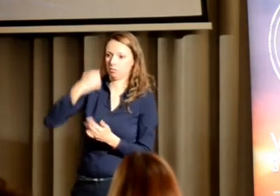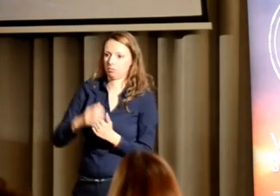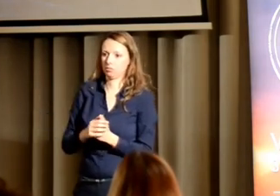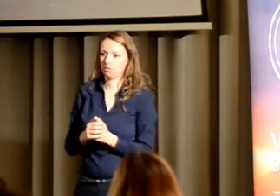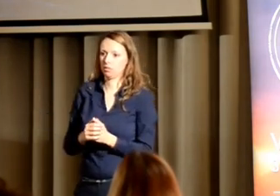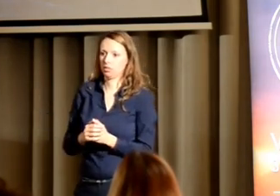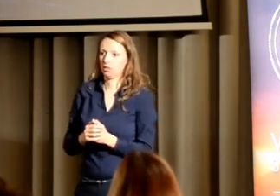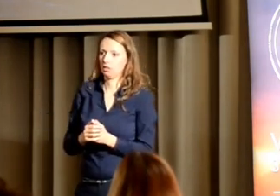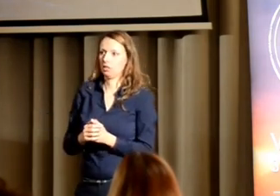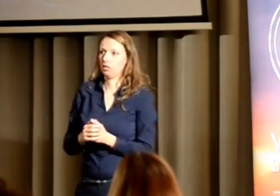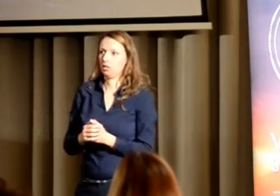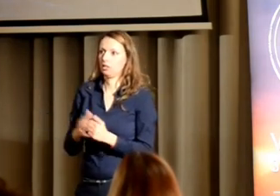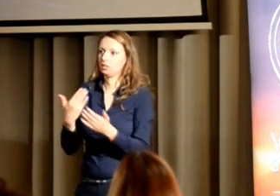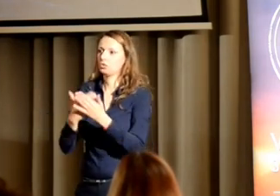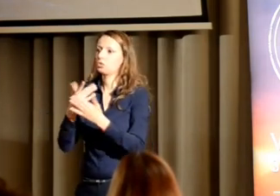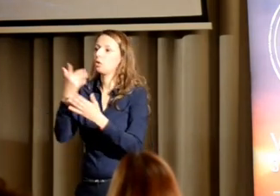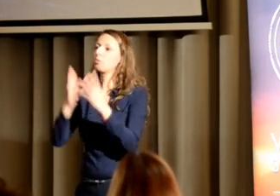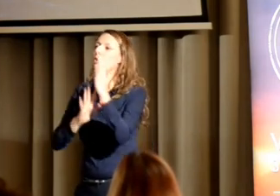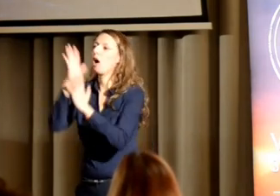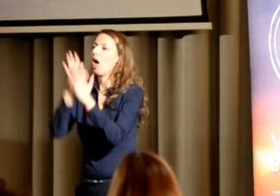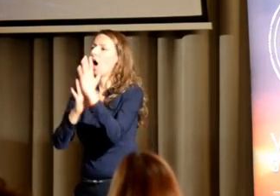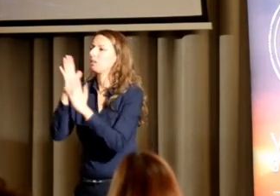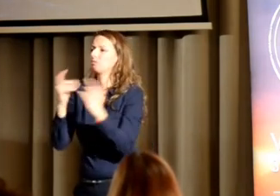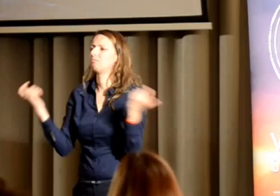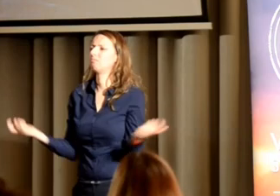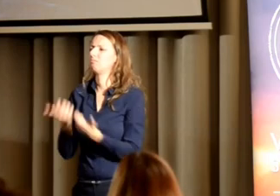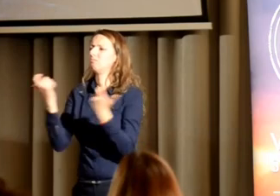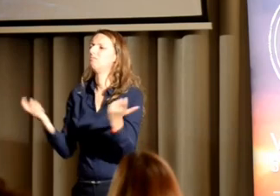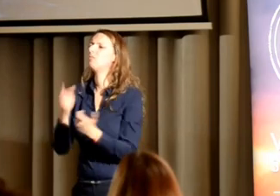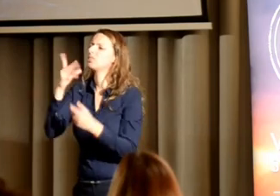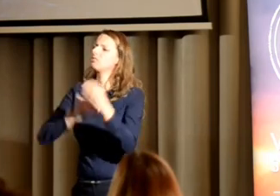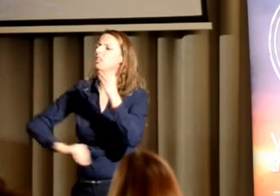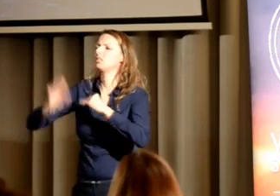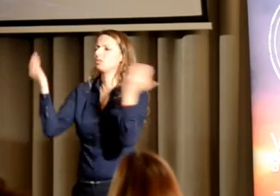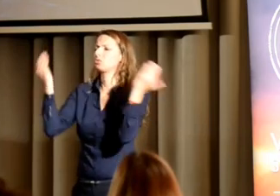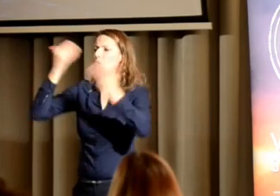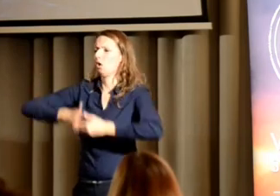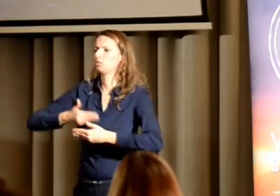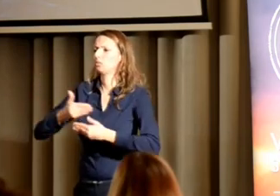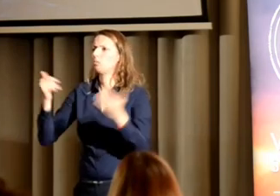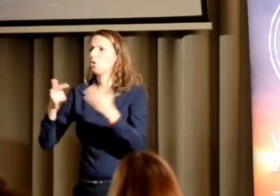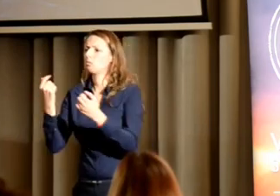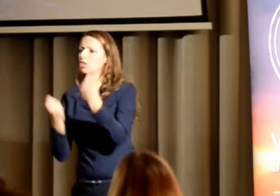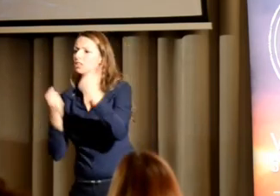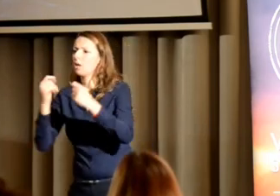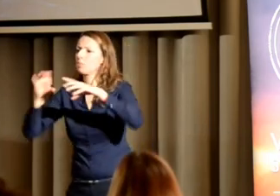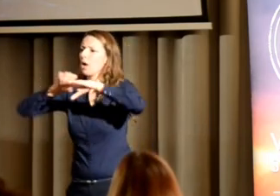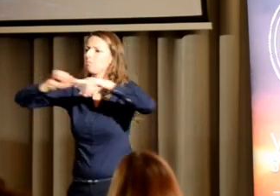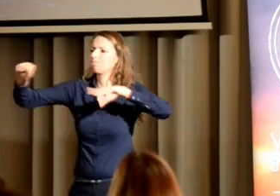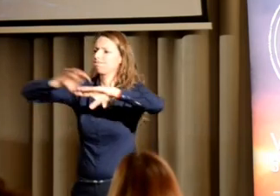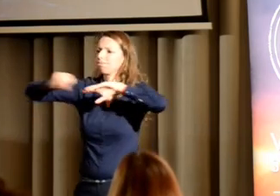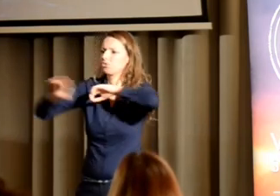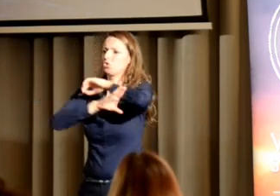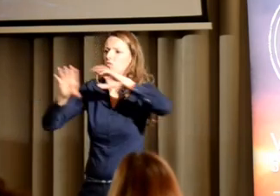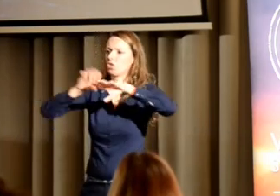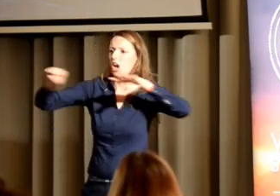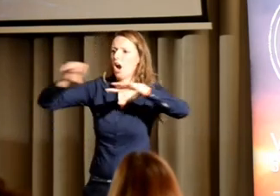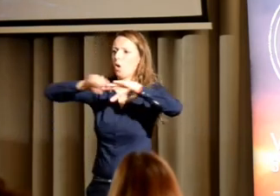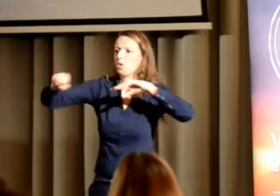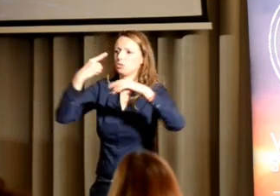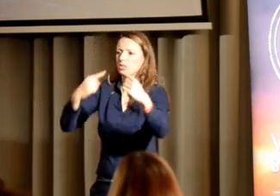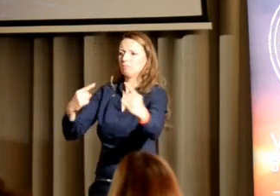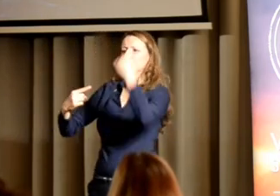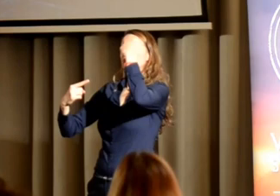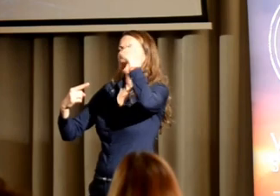To wynika z tego, że no, las jest niebezpieczny, ale nocą się przemieszczają przez ten las i mogą się na przykład nabić na gałąź. A nam by się wydawało, że to